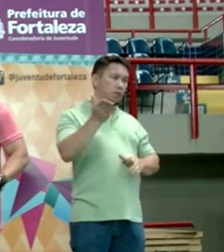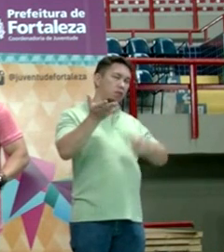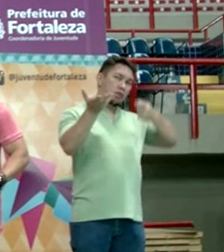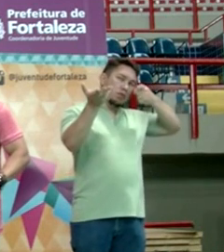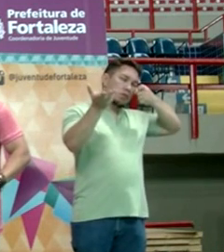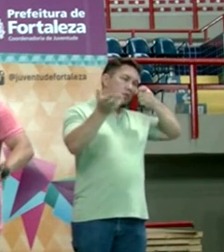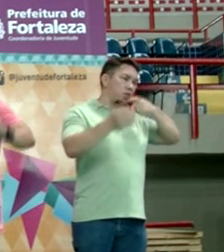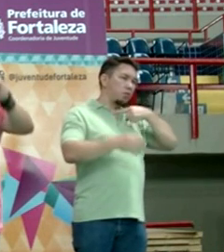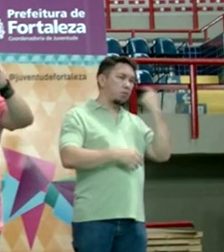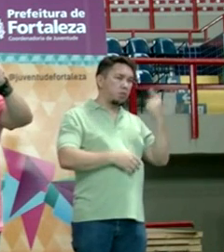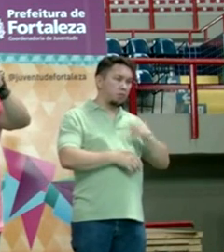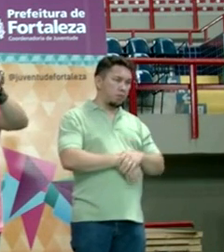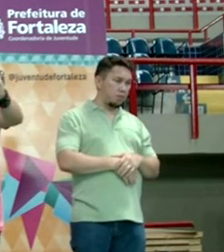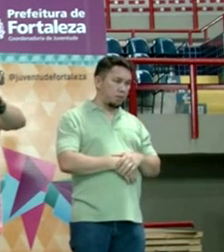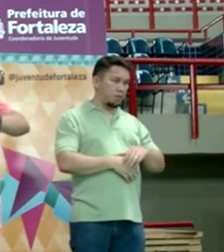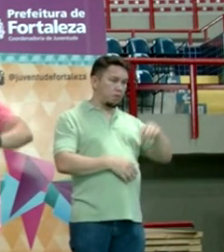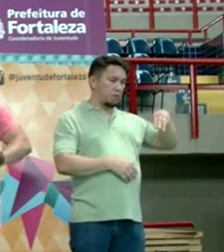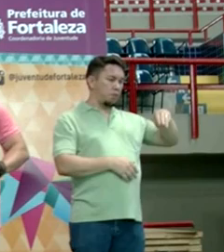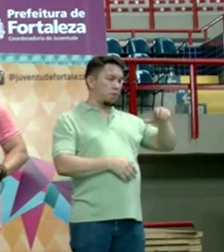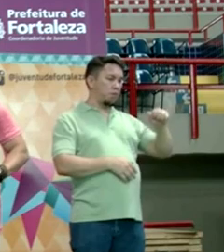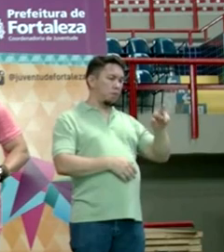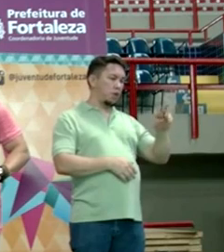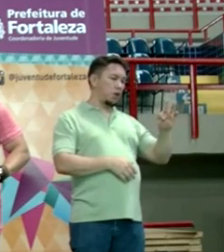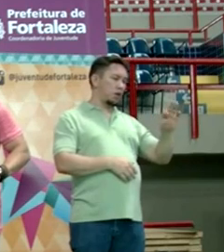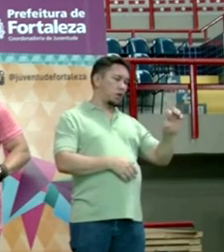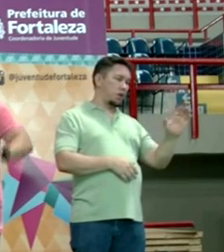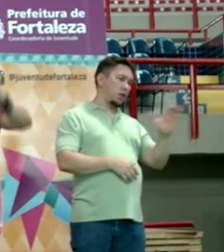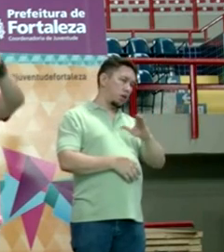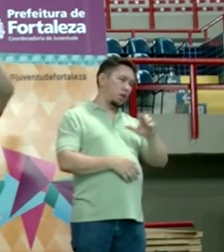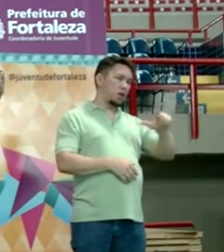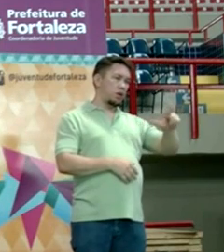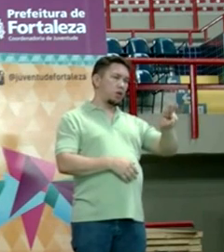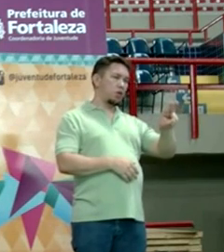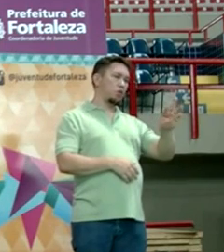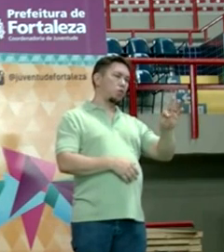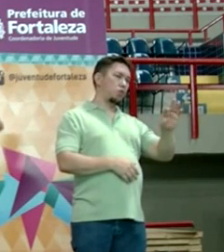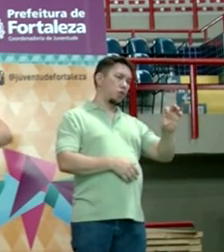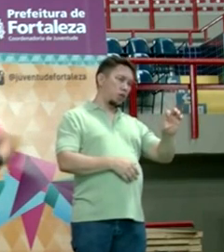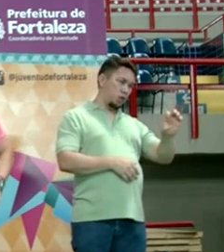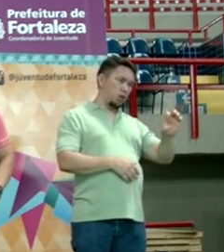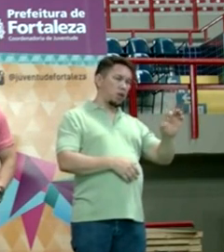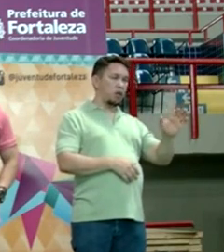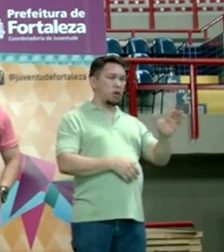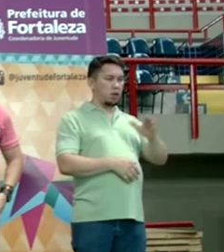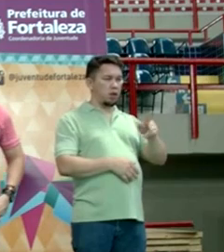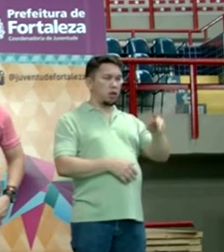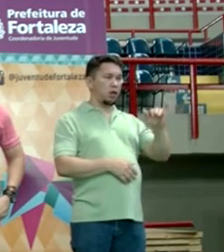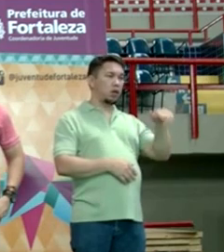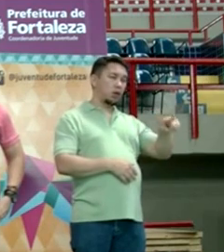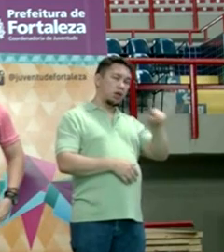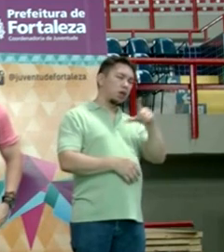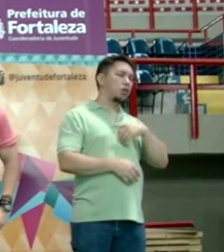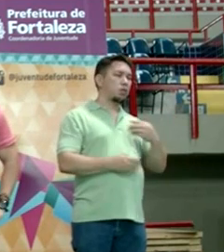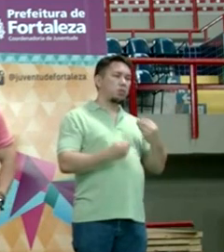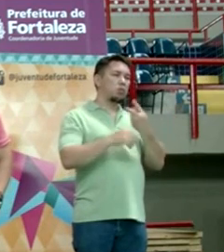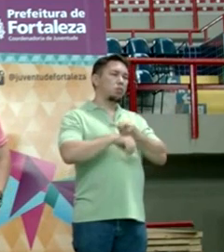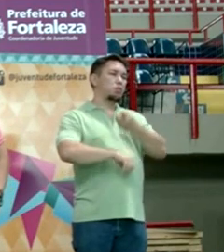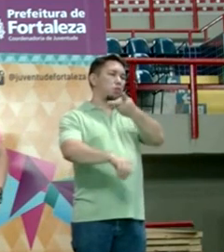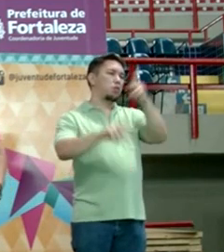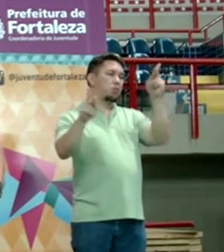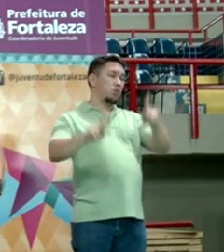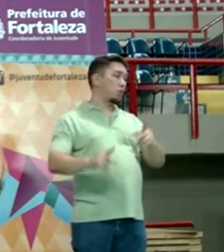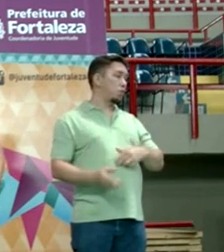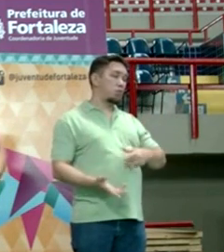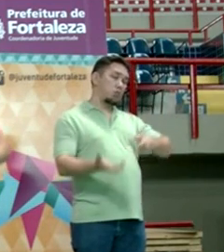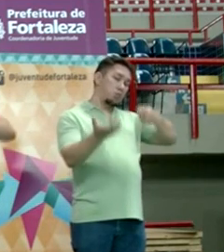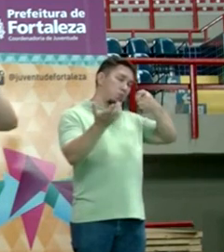Assassinado. O Martin Luther King ganhou o Prêmio Nobel da Paz. Depois também vai ser assassinado em 68. Jovem, o mundo